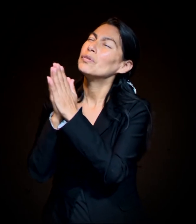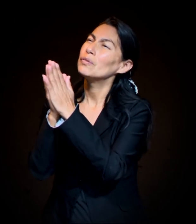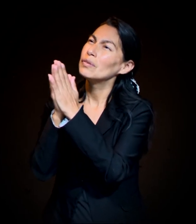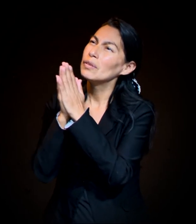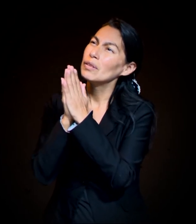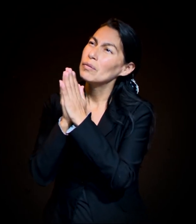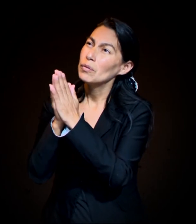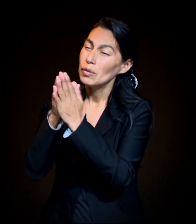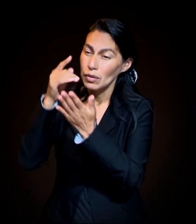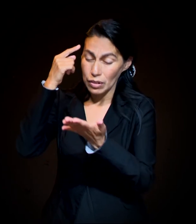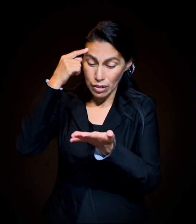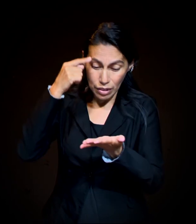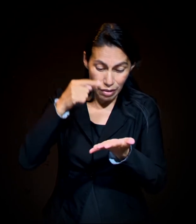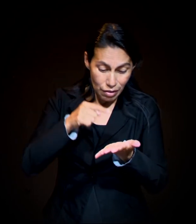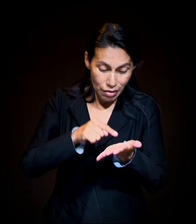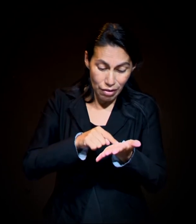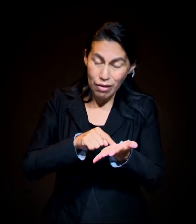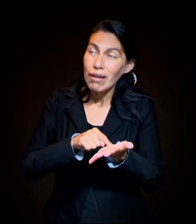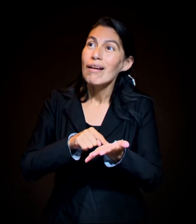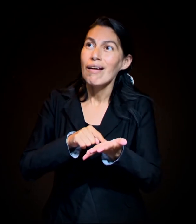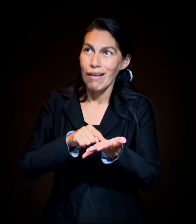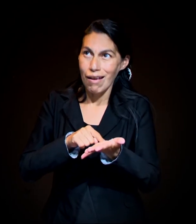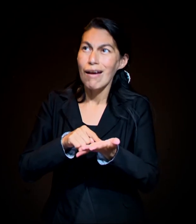ayúdame al que